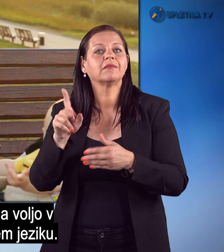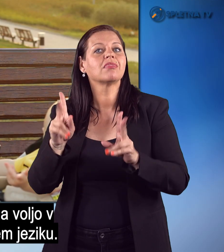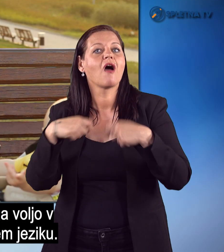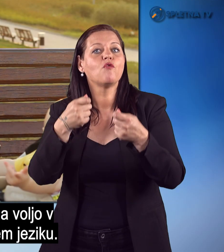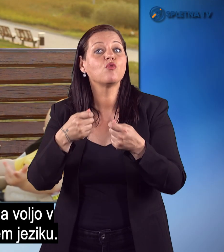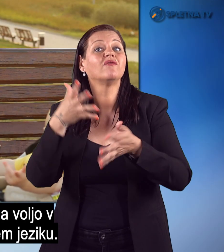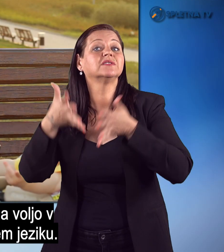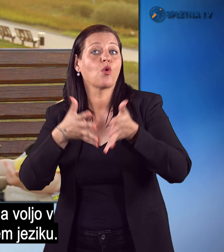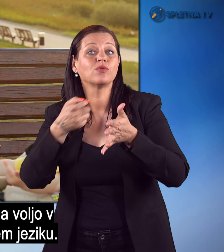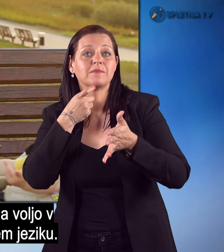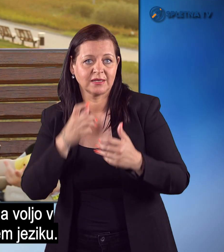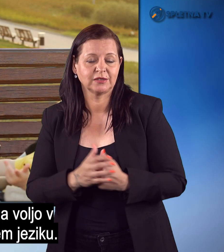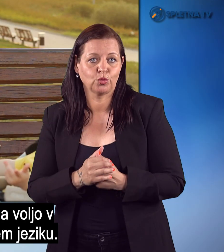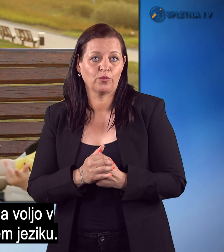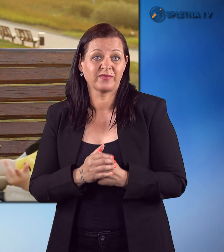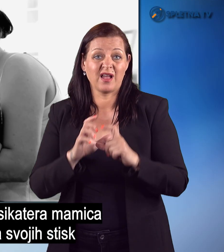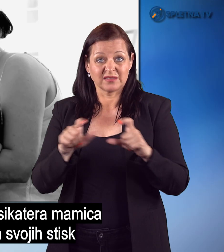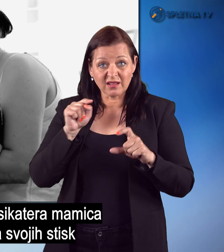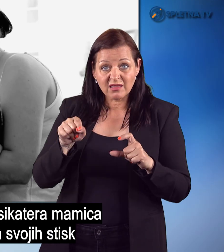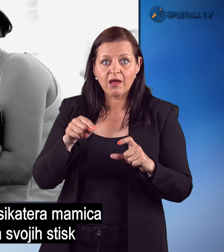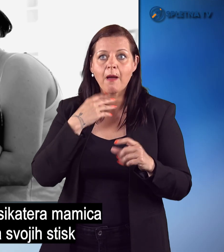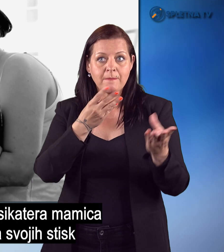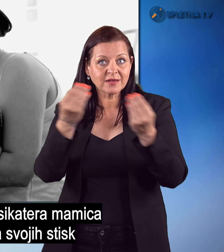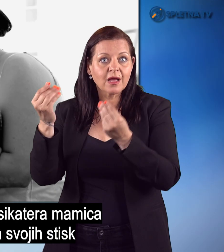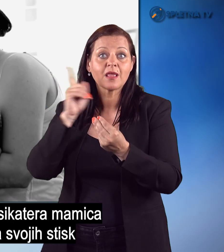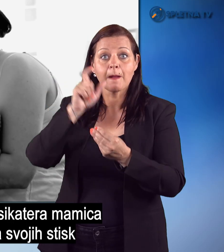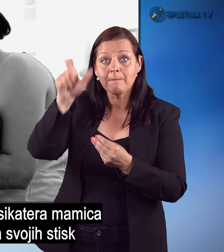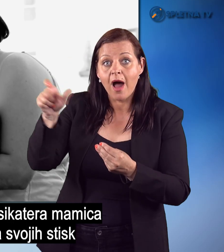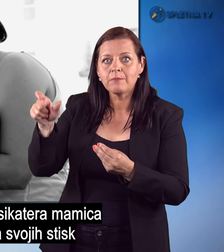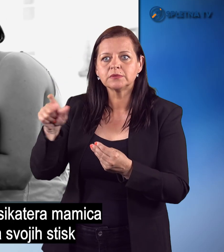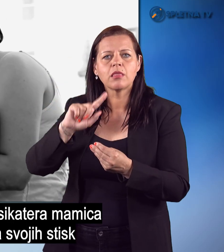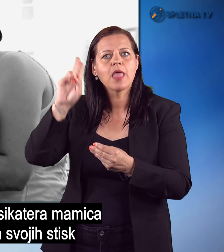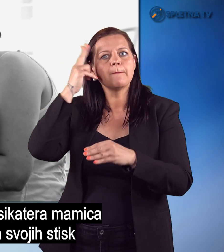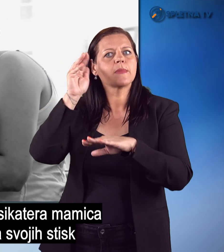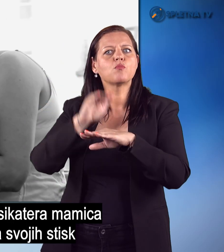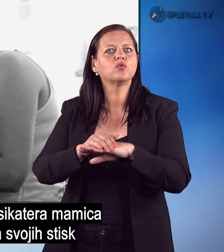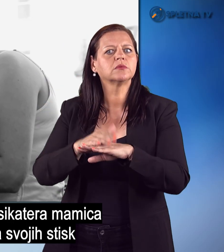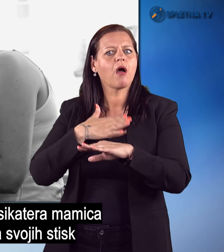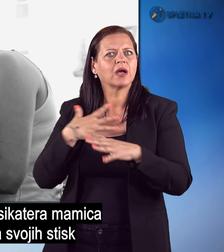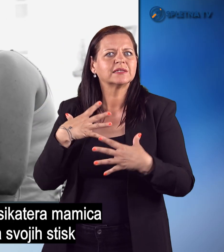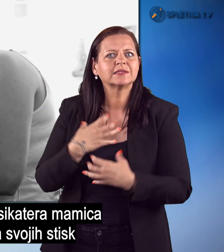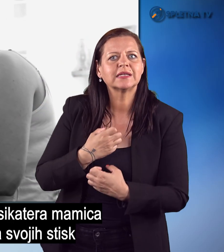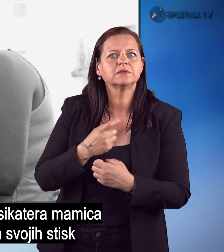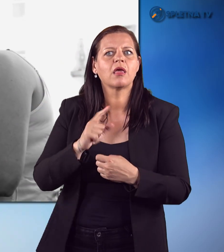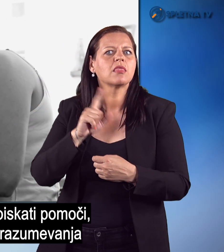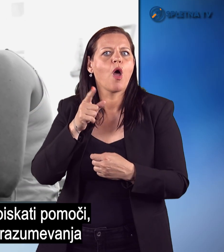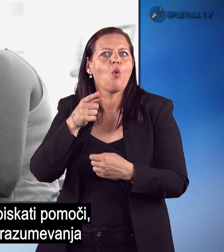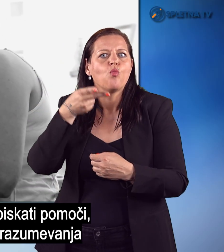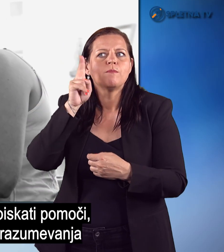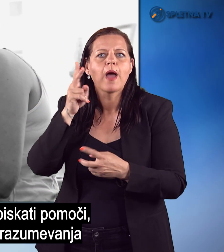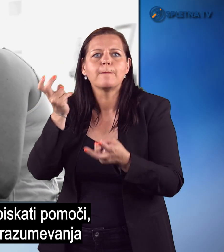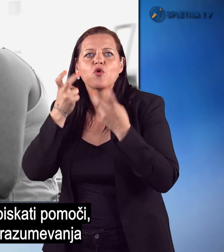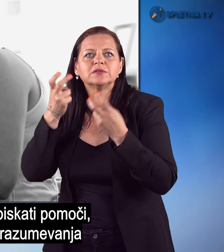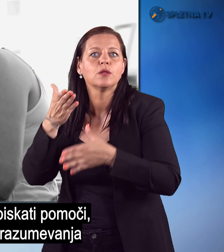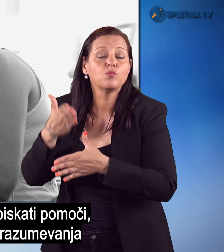ali niso na voljo v znakovnem jeziku. Zaradi tega marsikatera mamica ne prepozna svojih stisk ali si ne